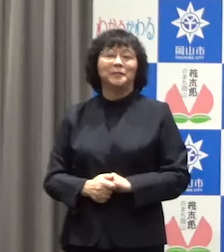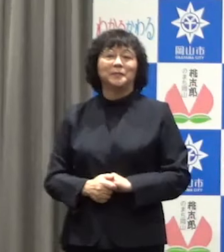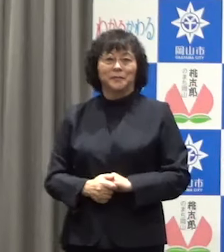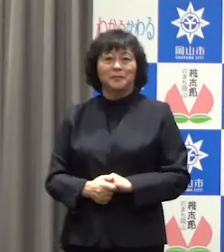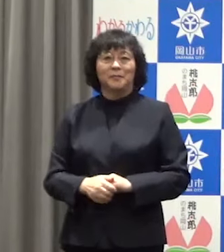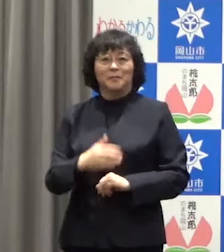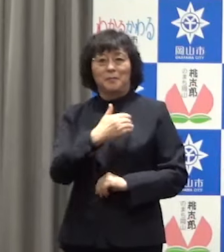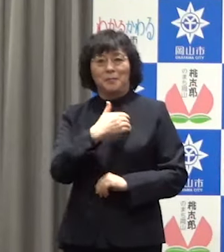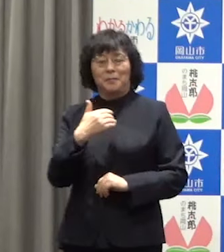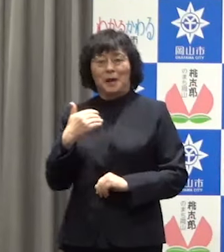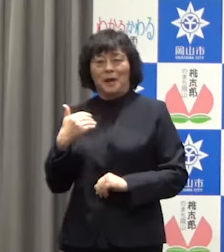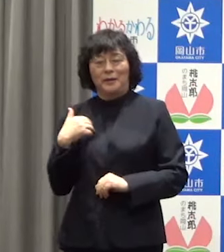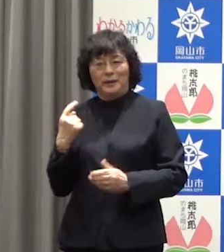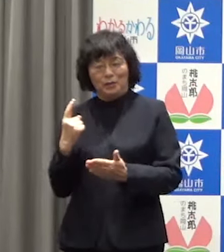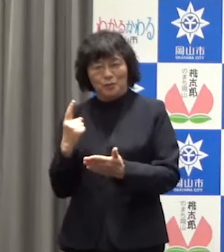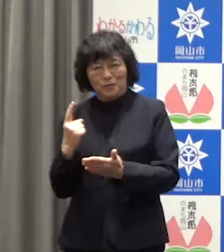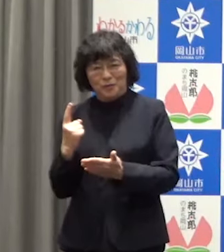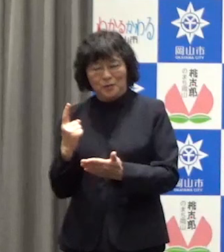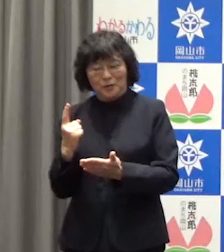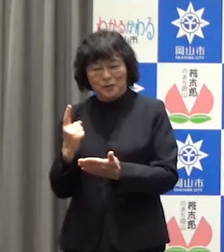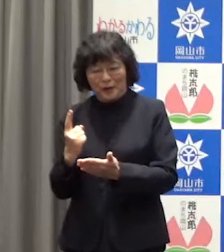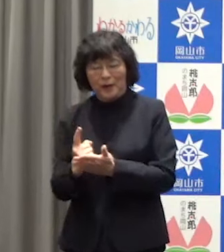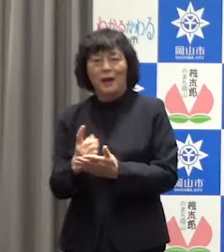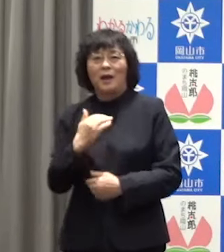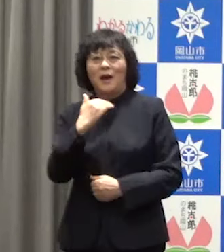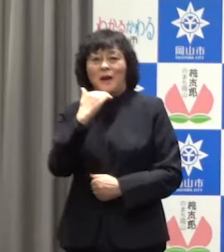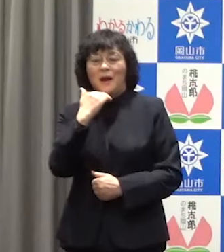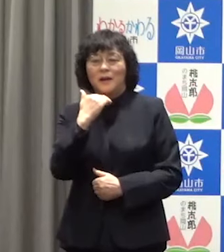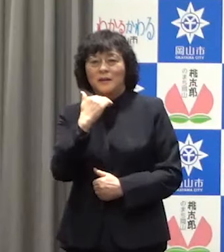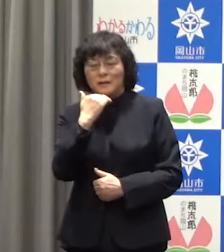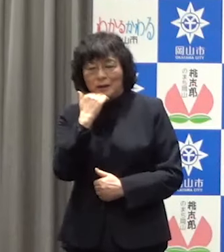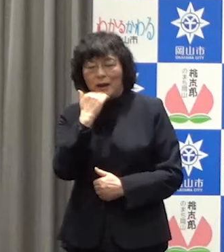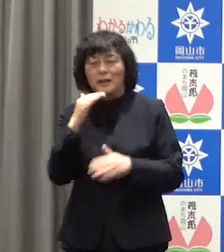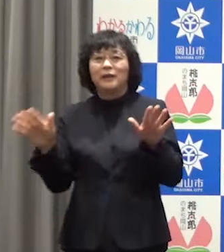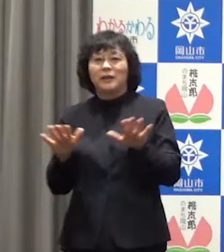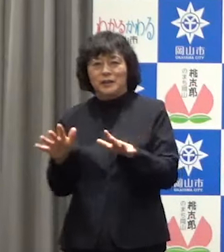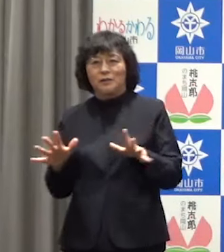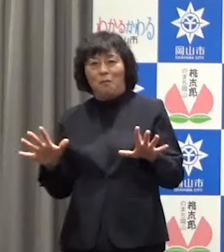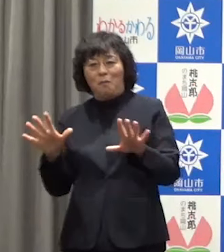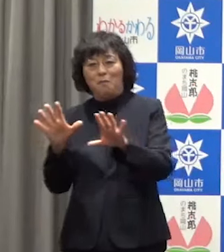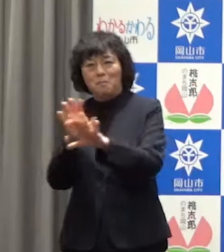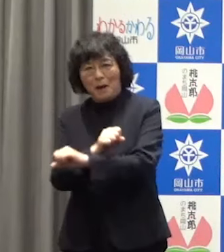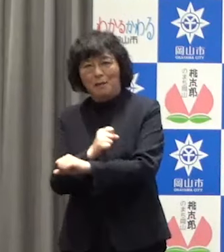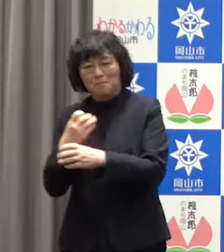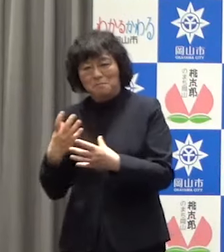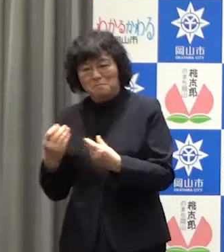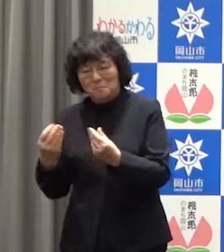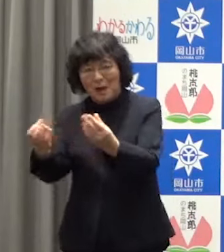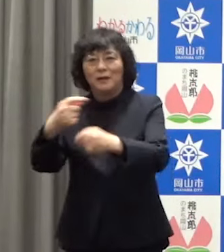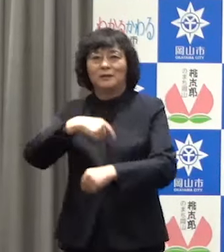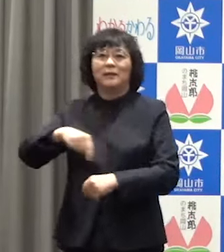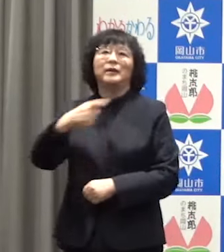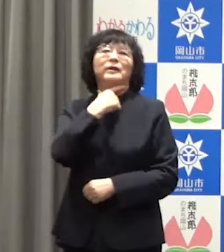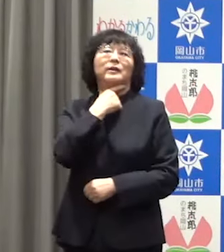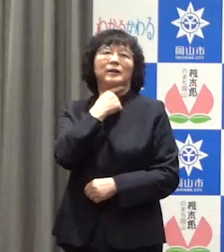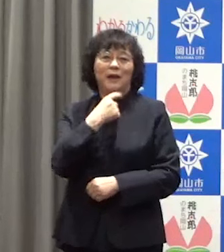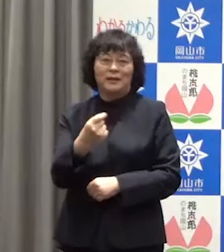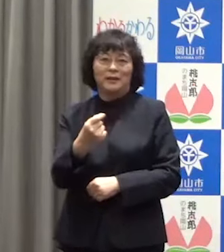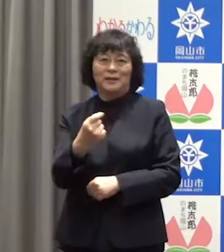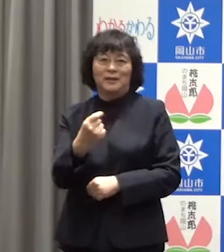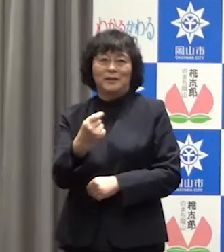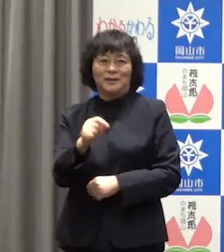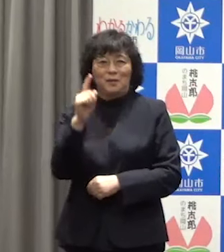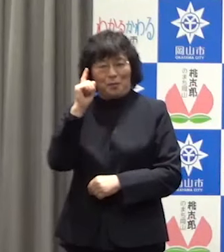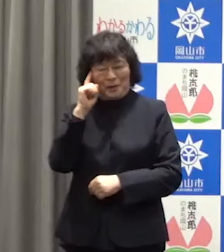できるだけあの解消を継続するようにしていきたいということにとどまっちゃうんです